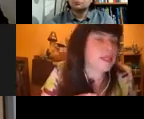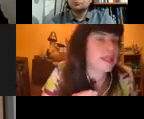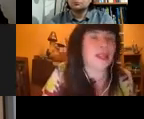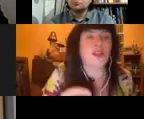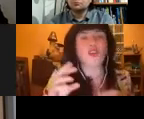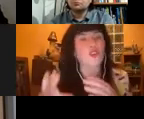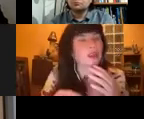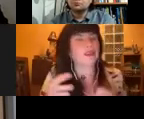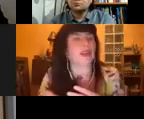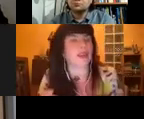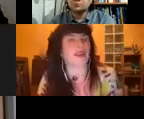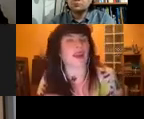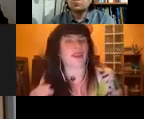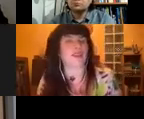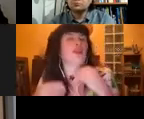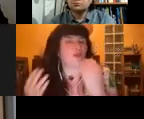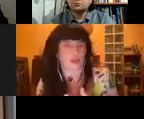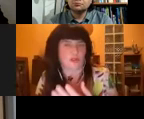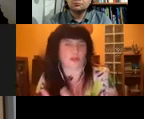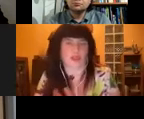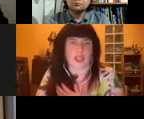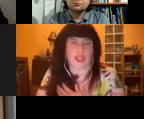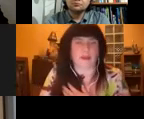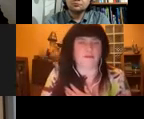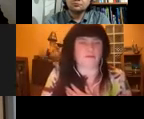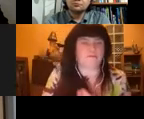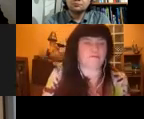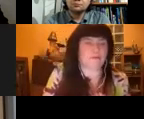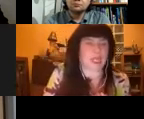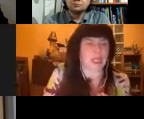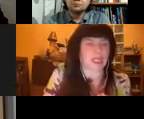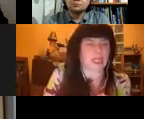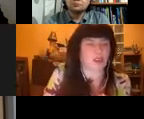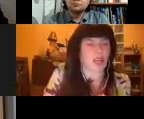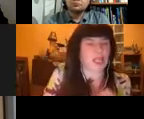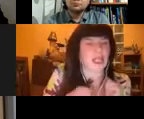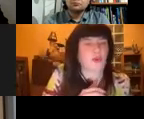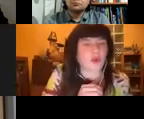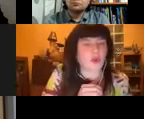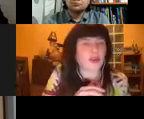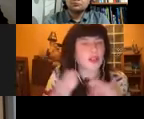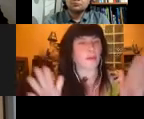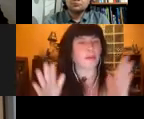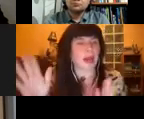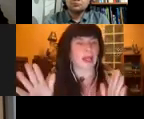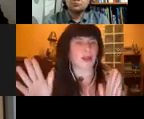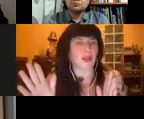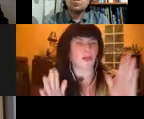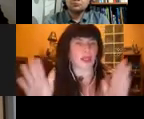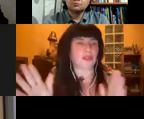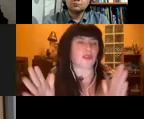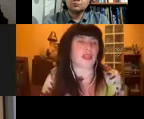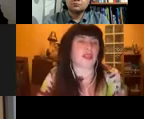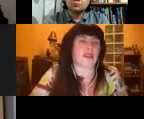parecen no todavía ir a esos recursos. yo creo que aquí tenemos un cuadro que compara lo que